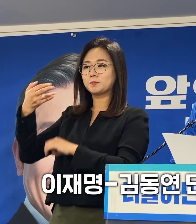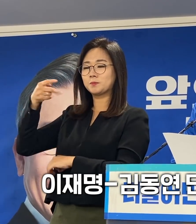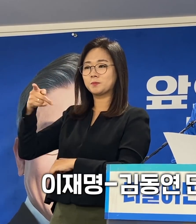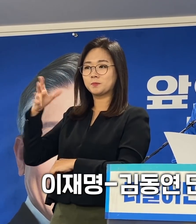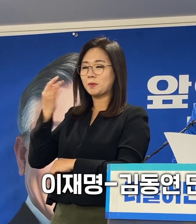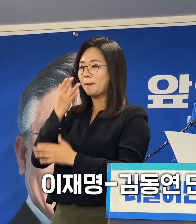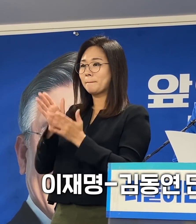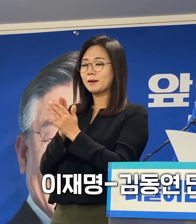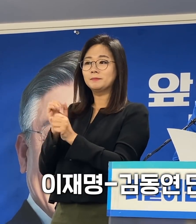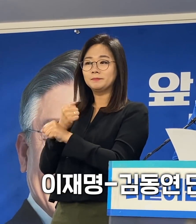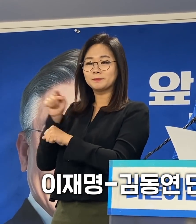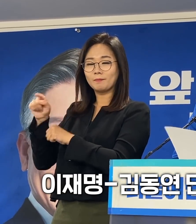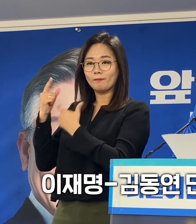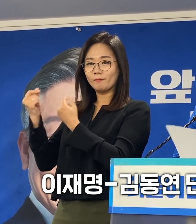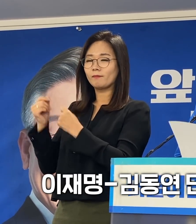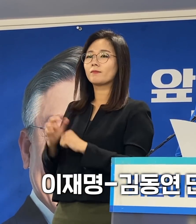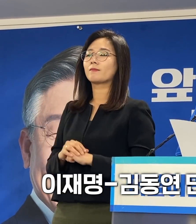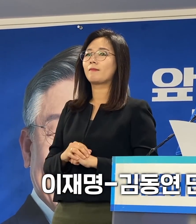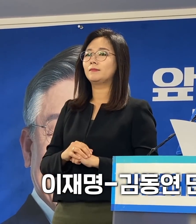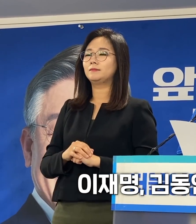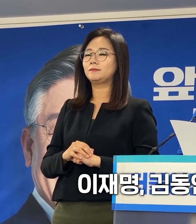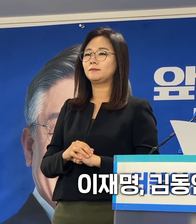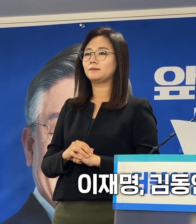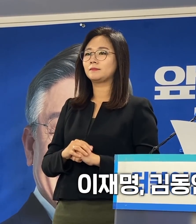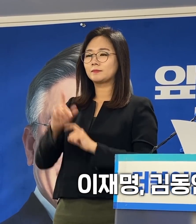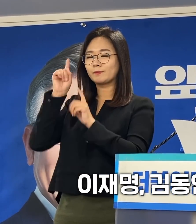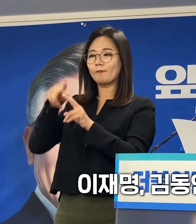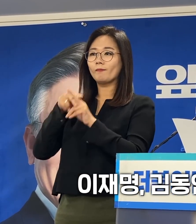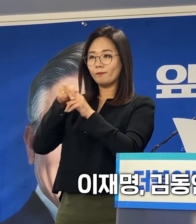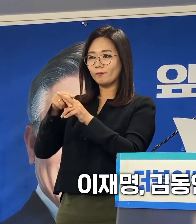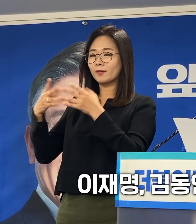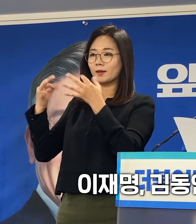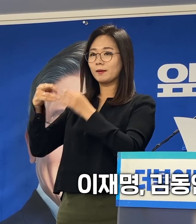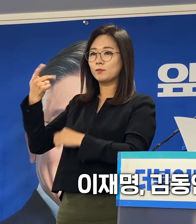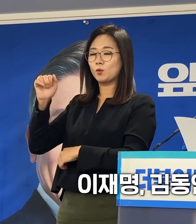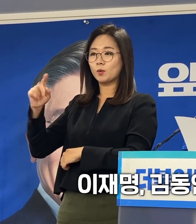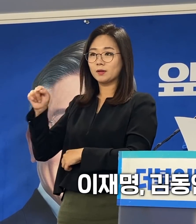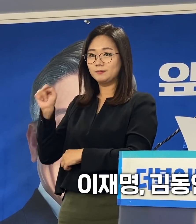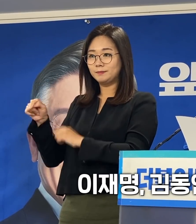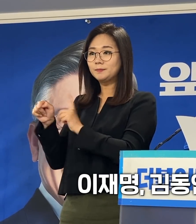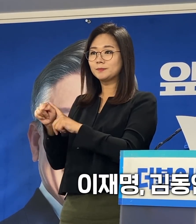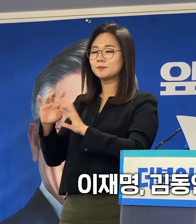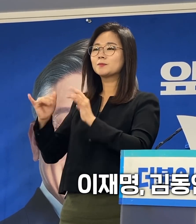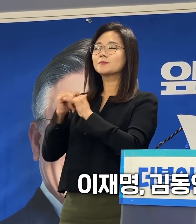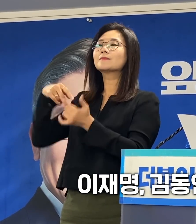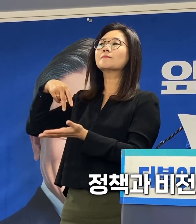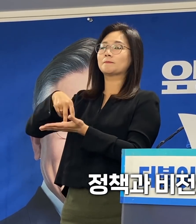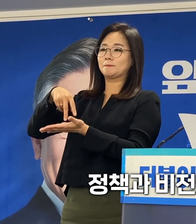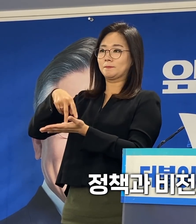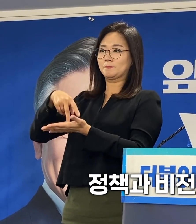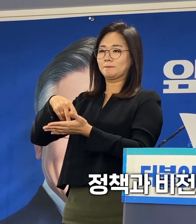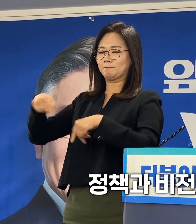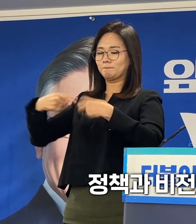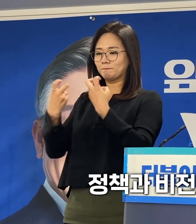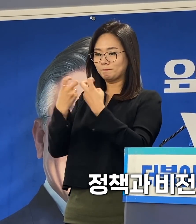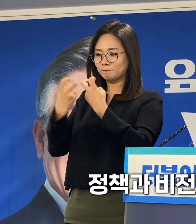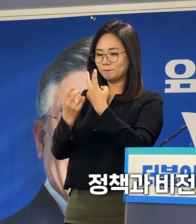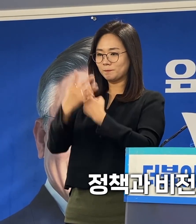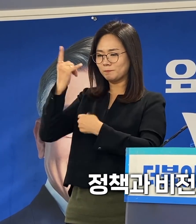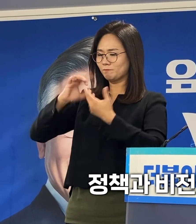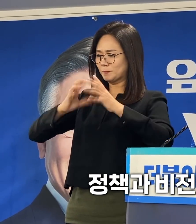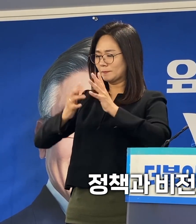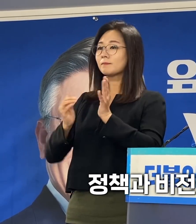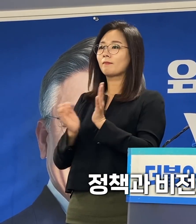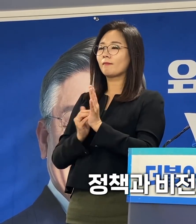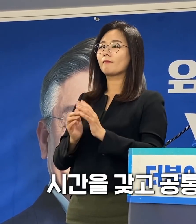간의 단일화를 걸고 넘어졌습니다. 이재명 후보와 김동연 후보는 국민 앞에서 정책과 비전을 놓고